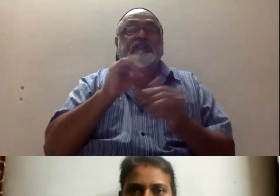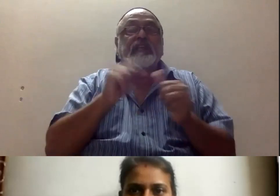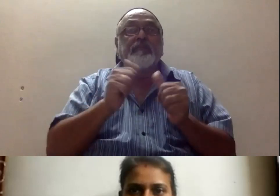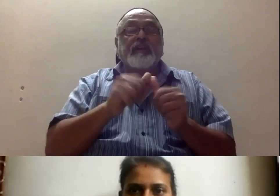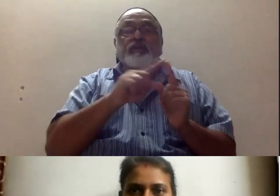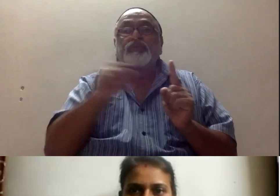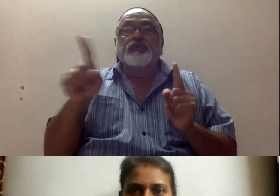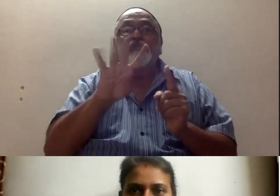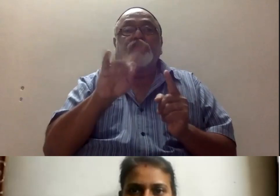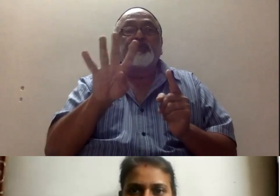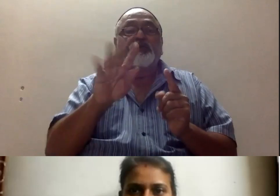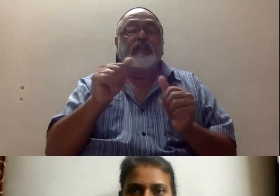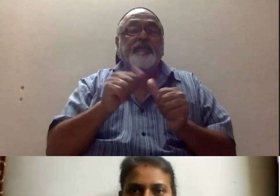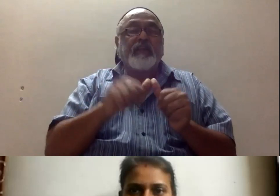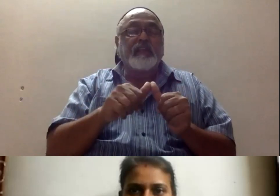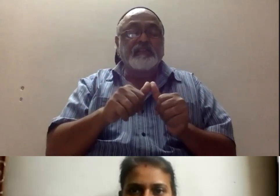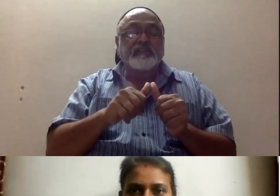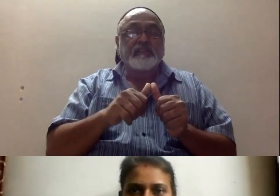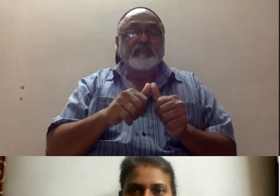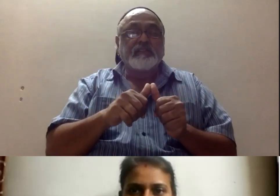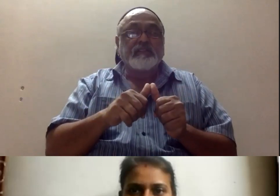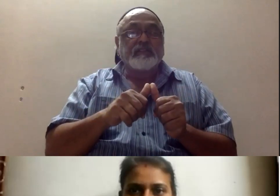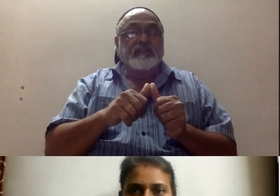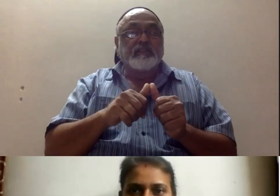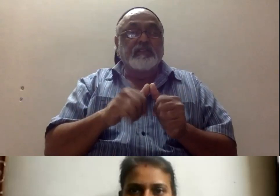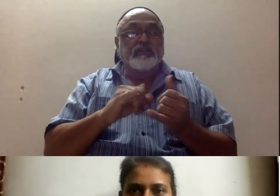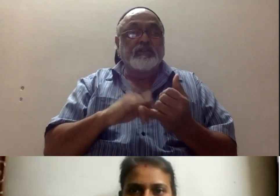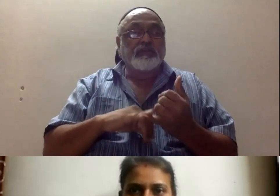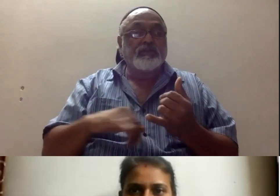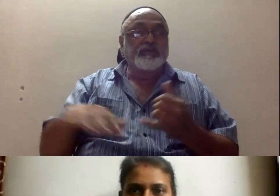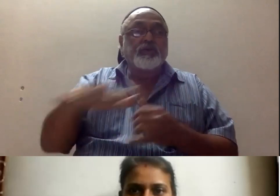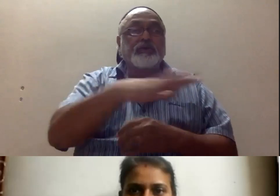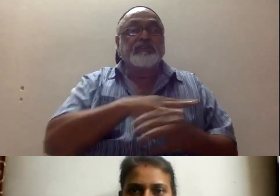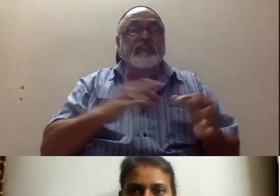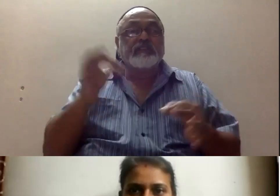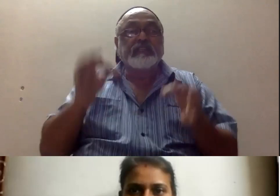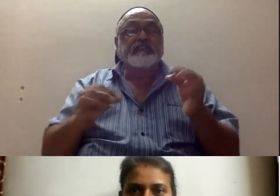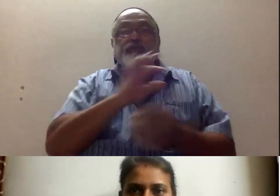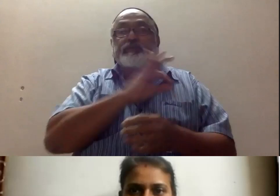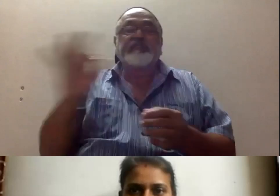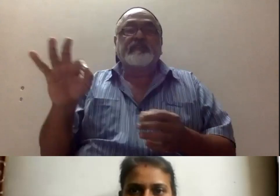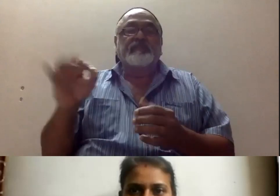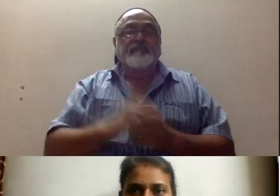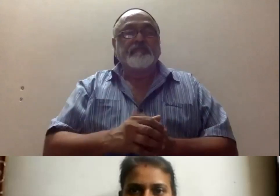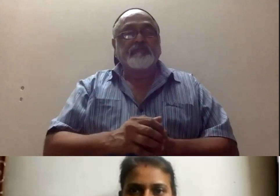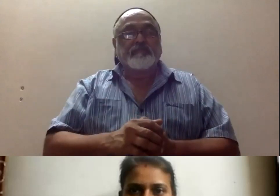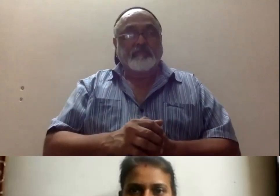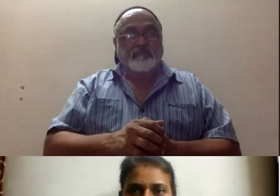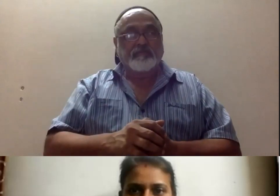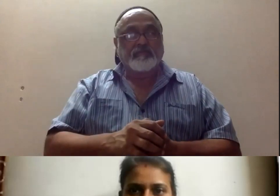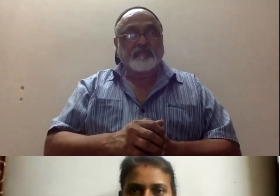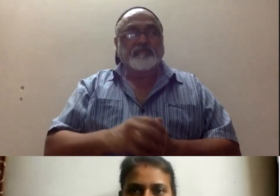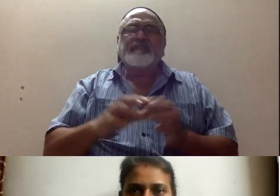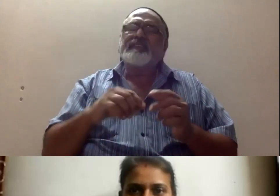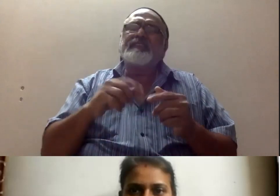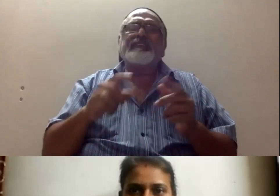6 तारीख से 14 तारीख तक शायद गवर्नमेंट ने डिक्लेयर किया है कि सामाजिक न्याय, सोशल जस्टिस वीक, तो ऐसे सब चीजें होते